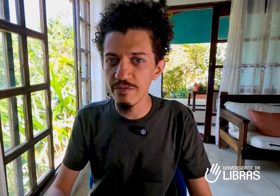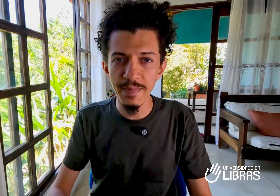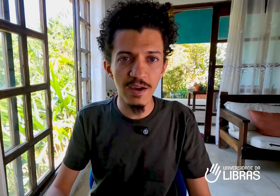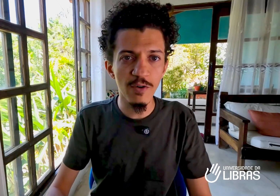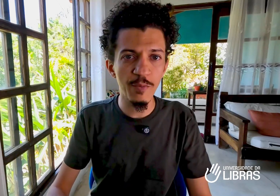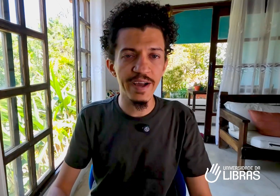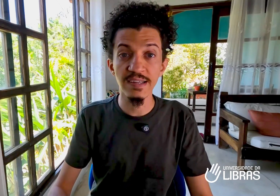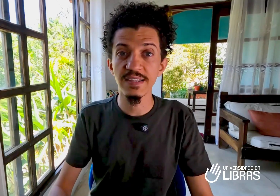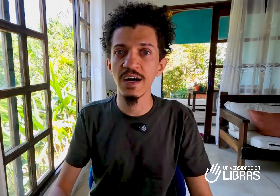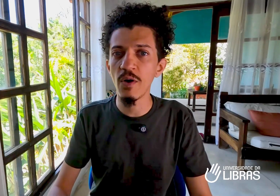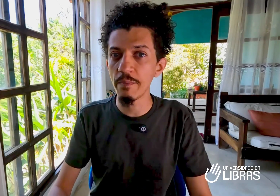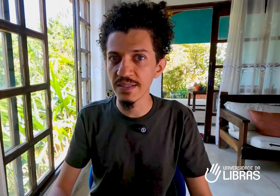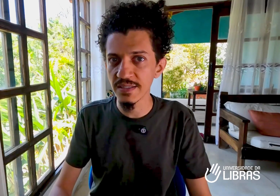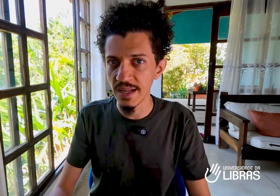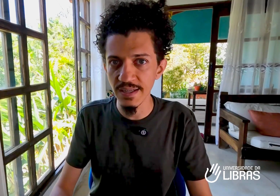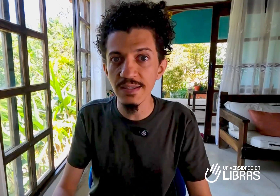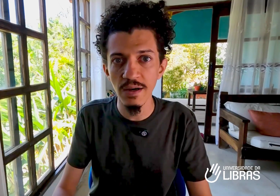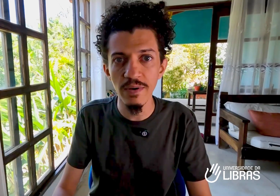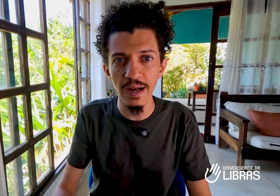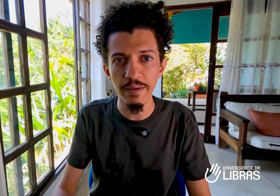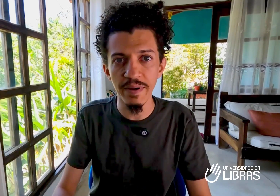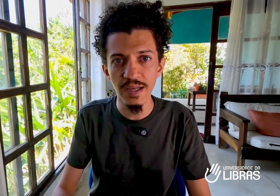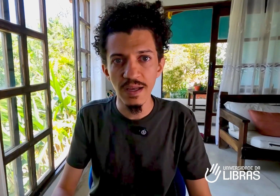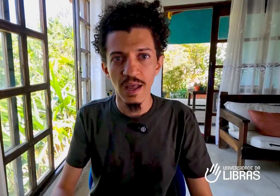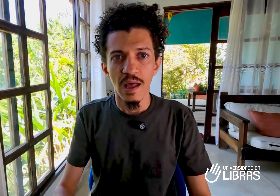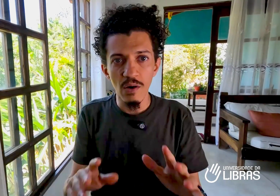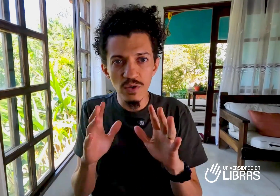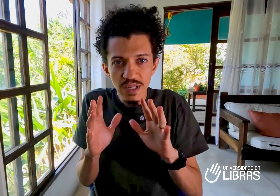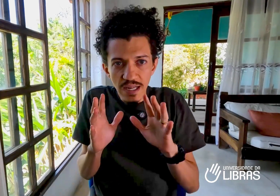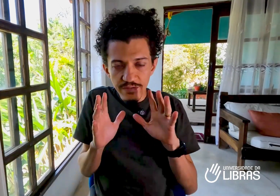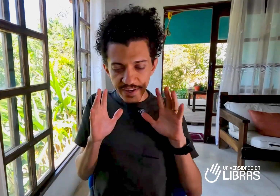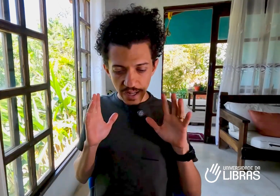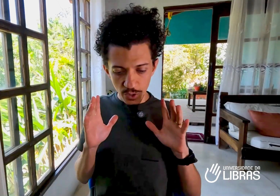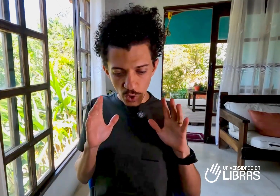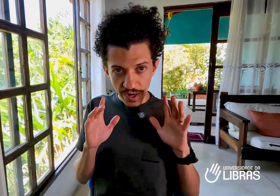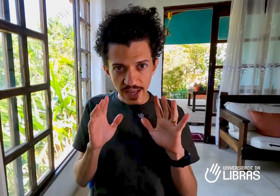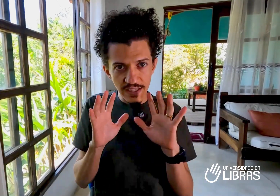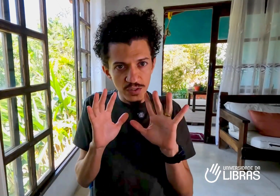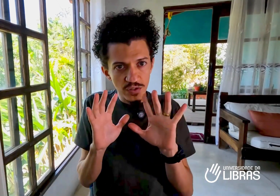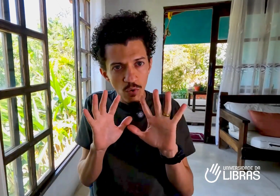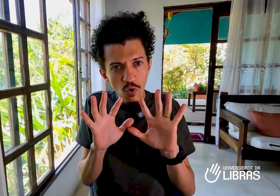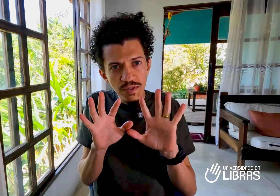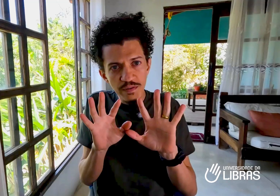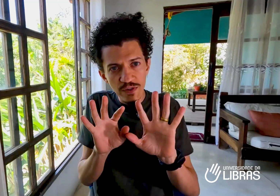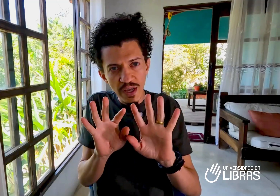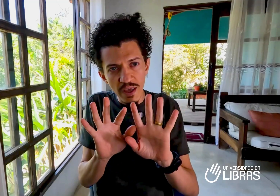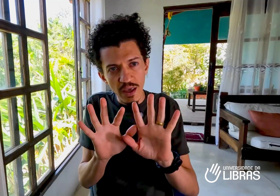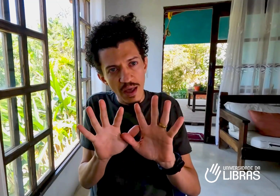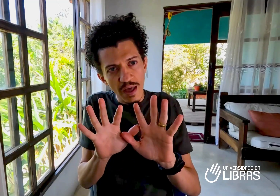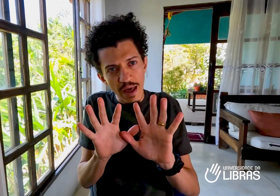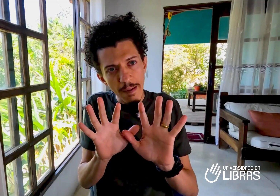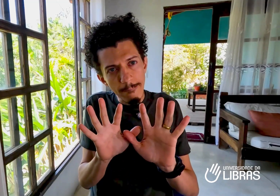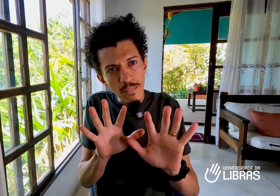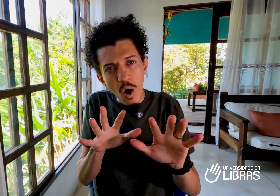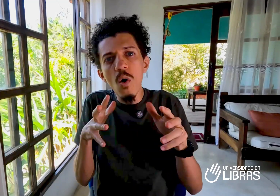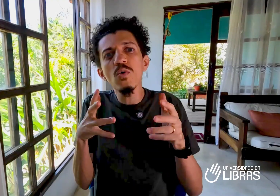minha comunicação, a minha sinalização na Libras. Os classificadores, eles são como se fossem